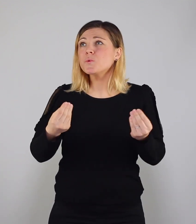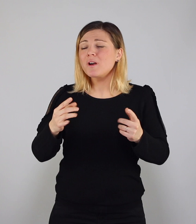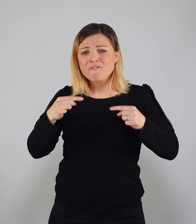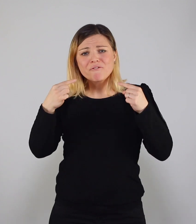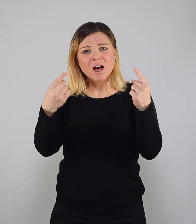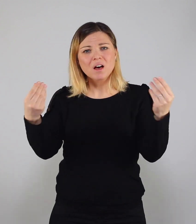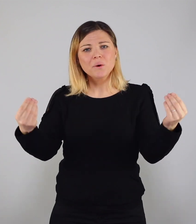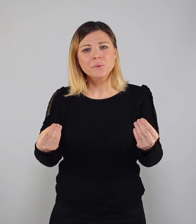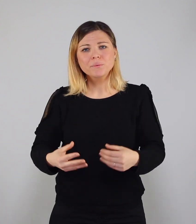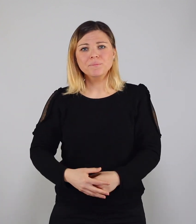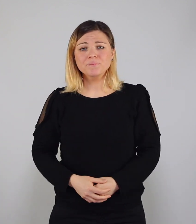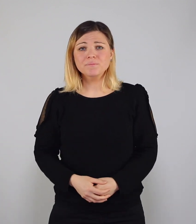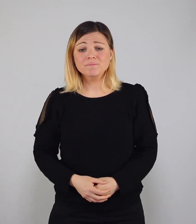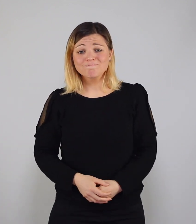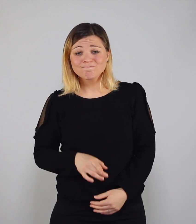et je sais où je vais.